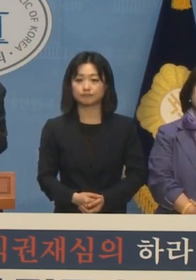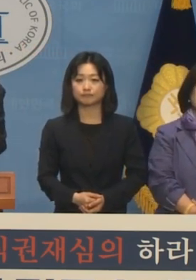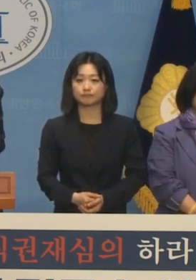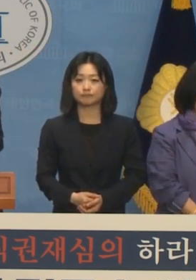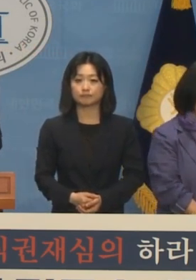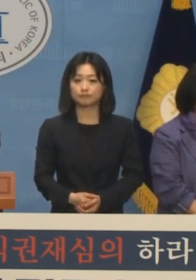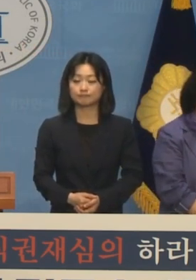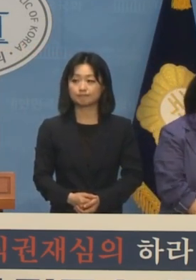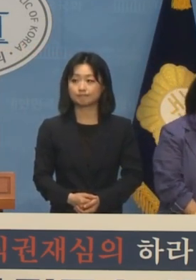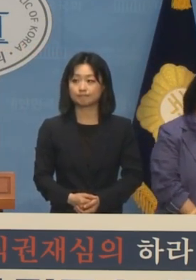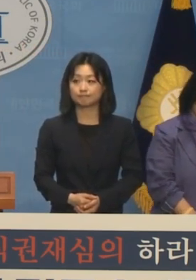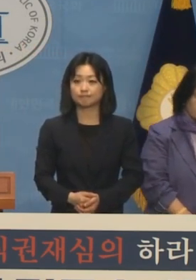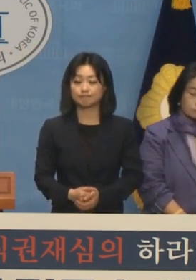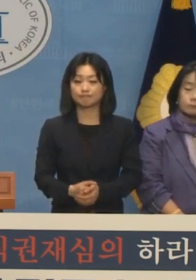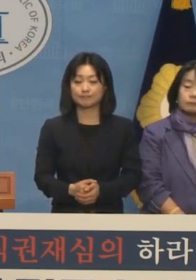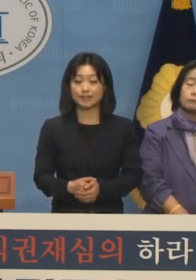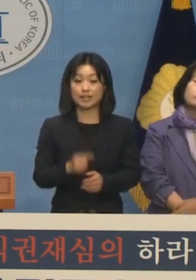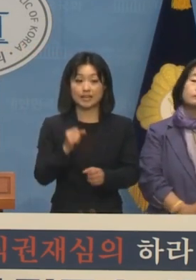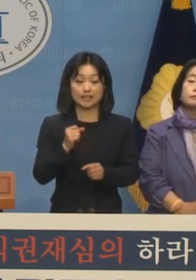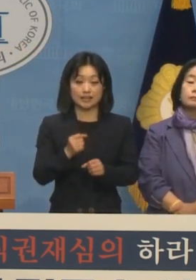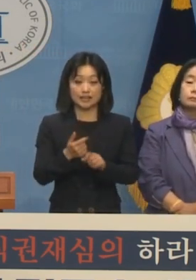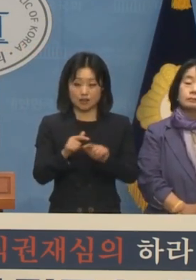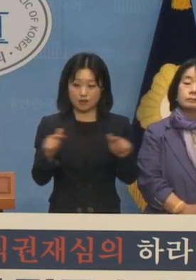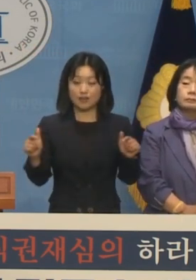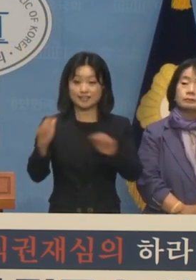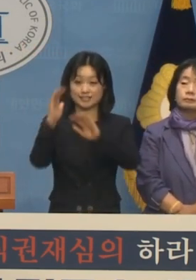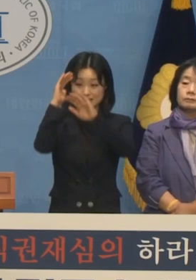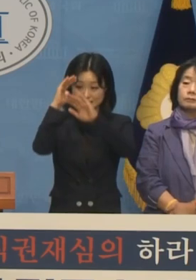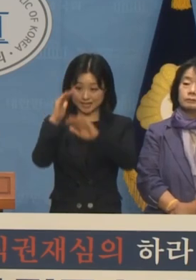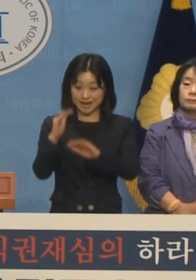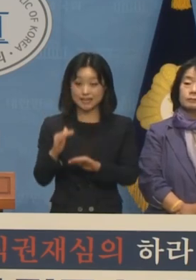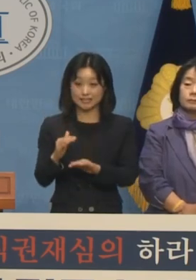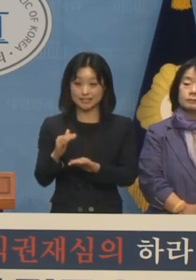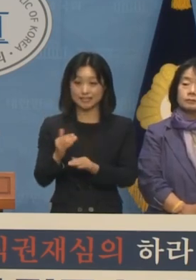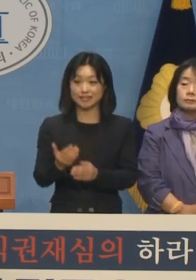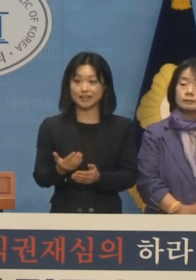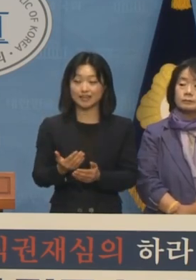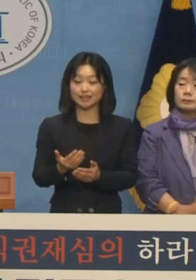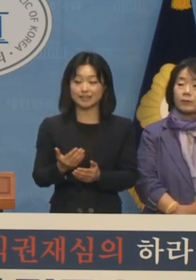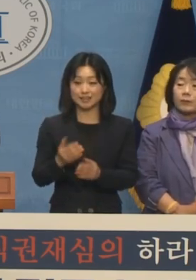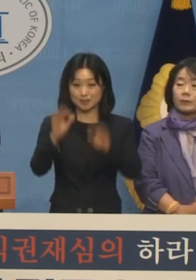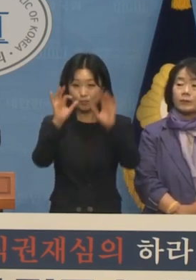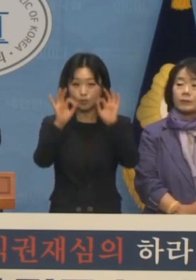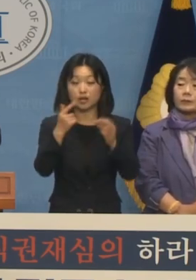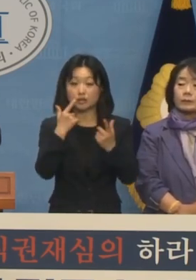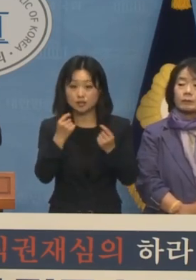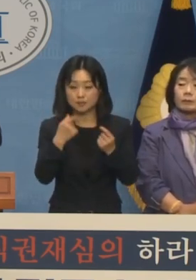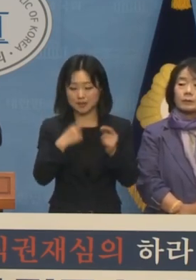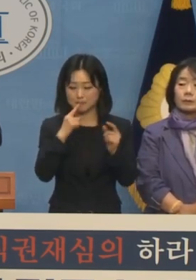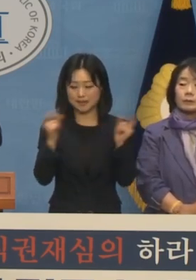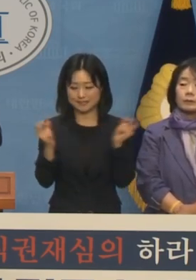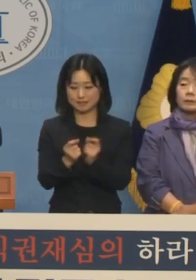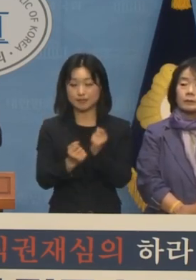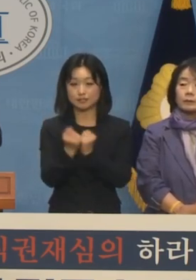네, 이미 여러 이야기들을 해주셨기 때문에 짤막하게 설명드리도록 하겠습니다.